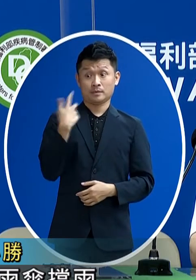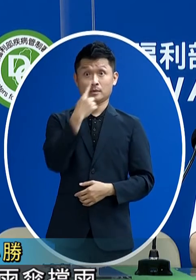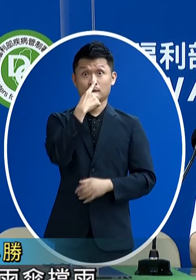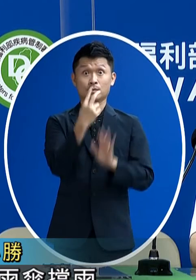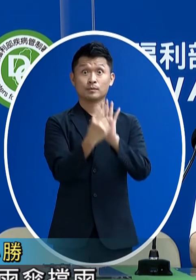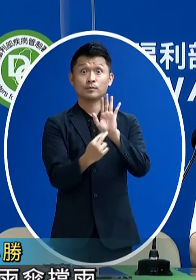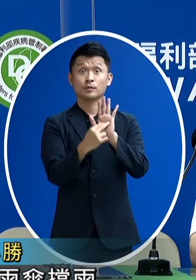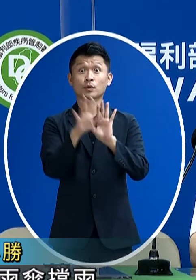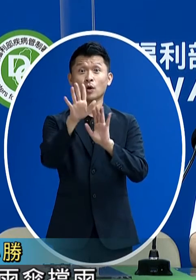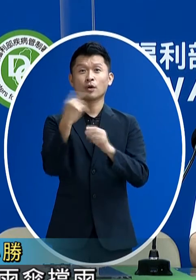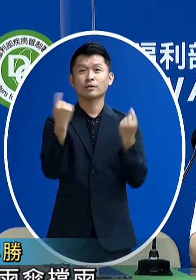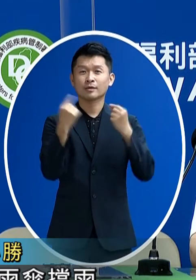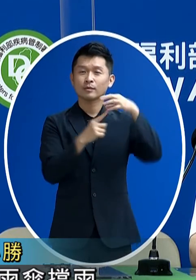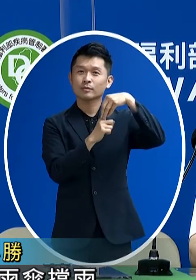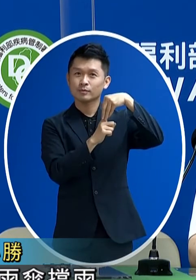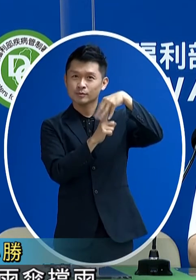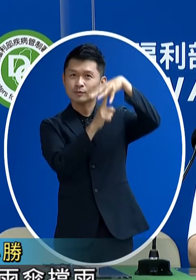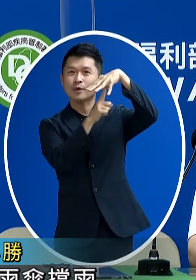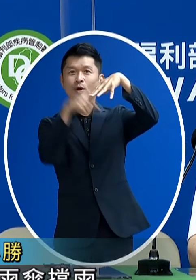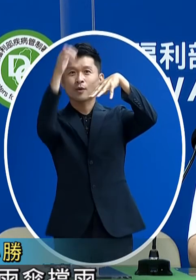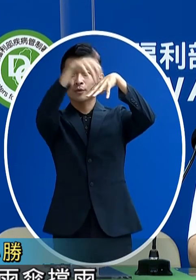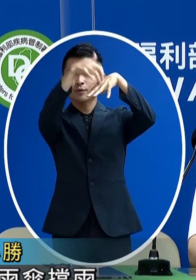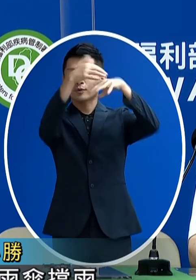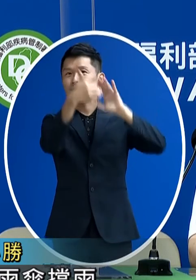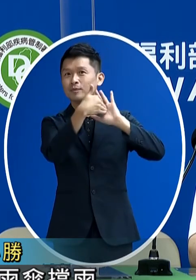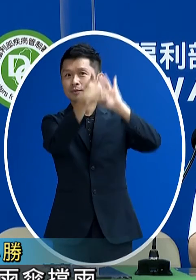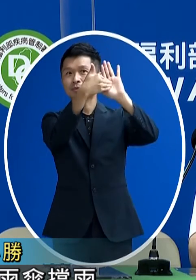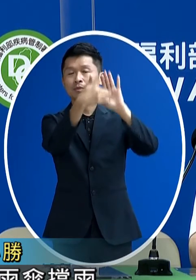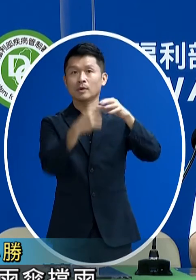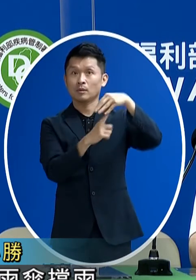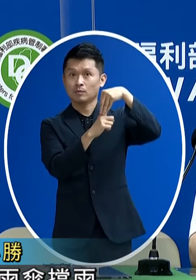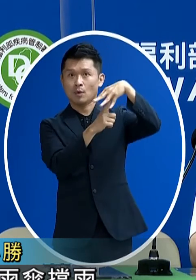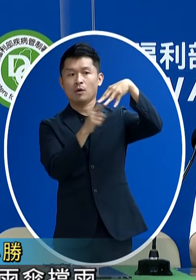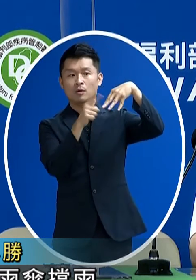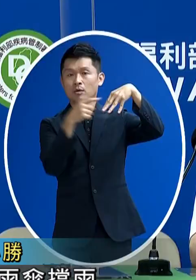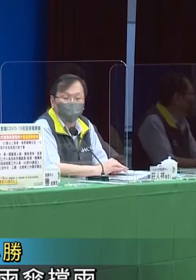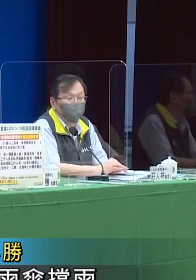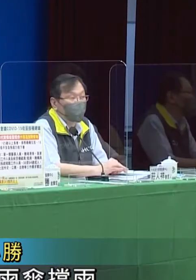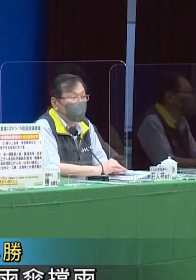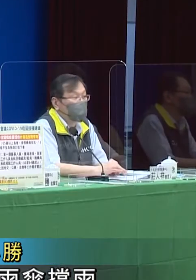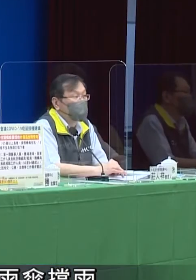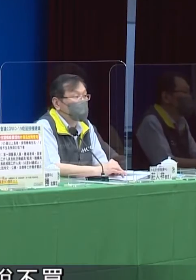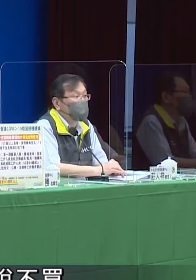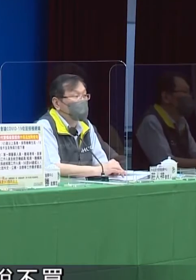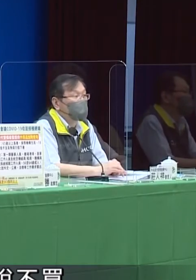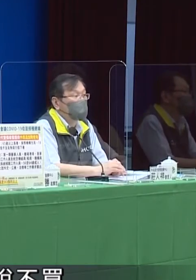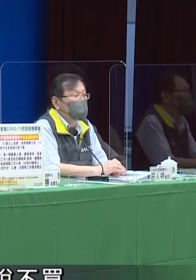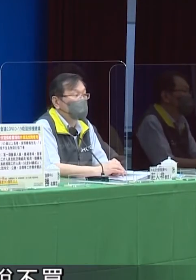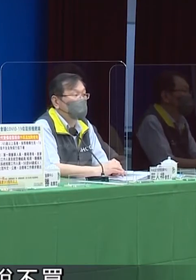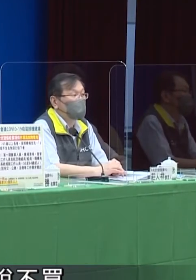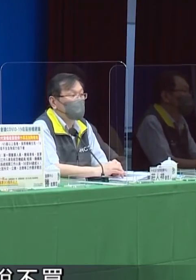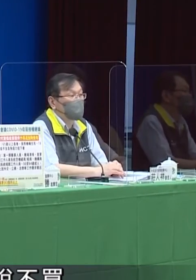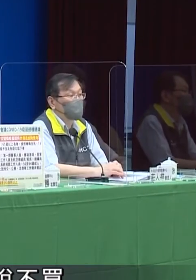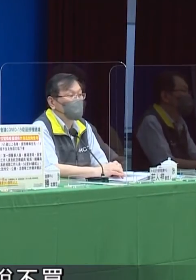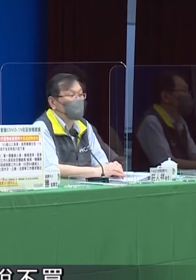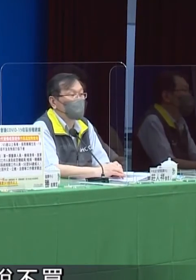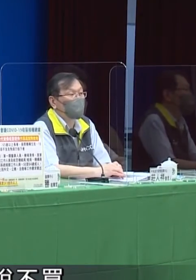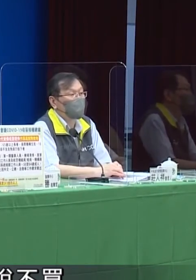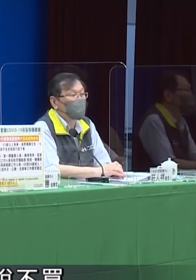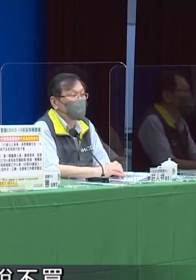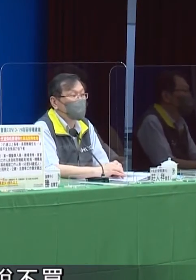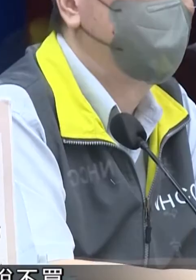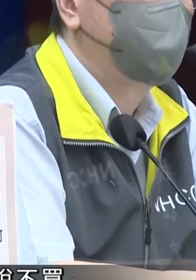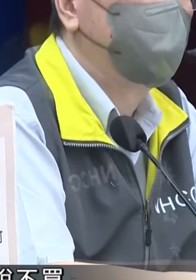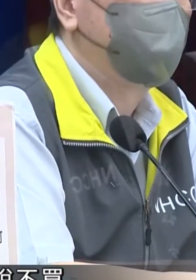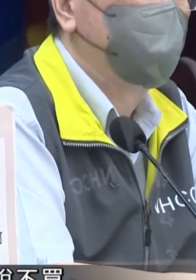子，拿雨伞挡雨，这是一把很好的伞，是一把新的伞。 王必胜强调 BA.5 双价疫苗没有说不